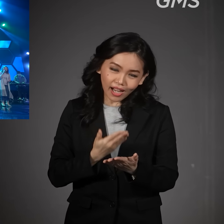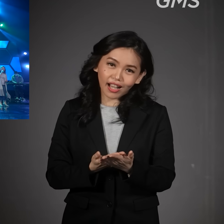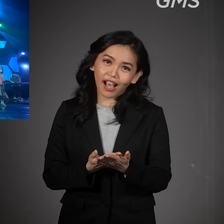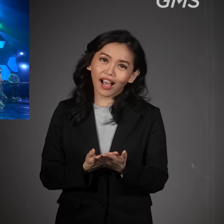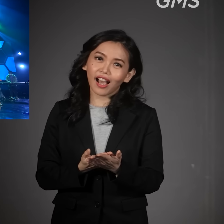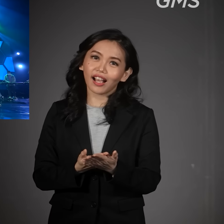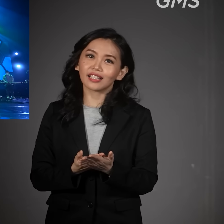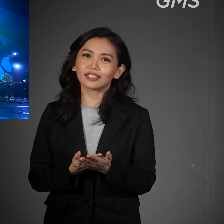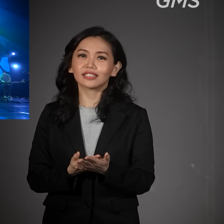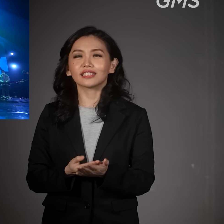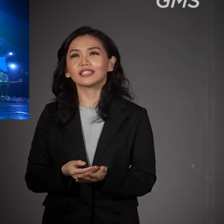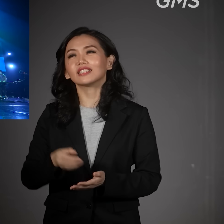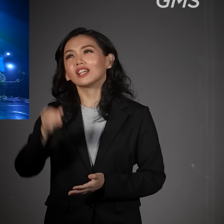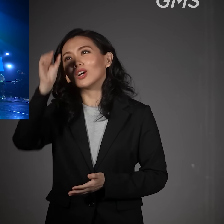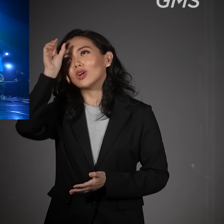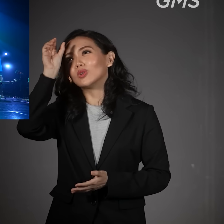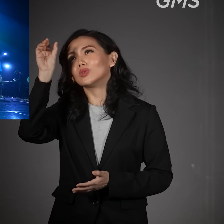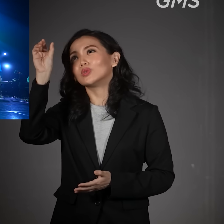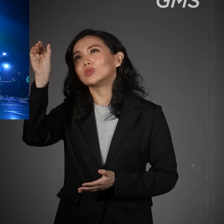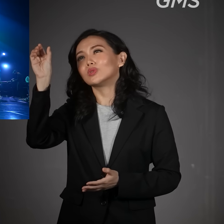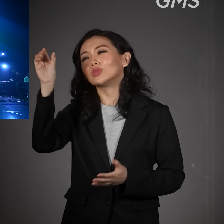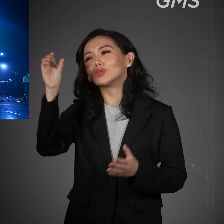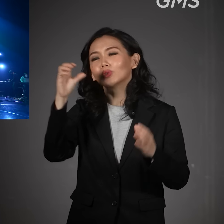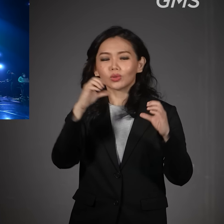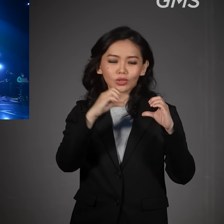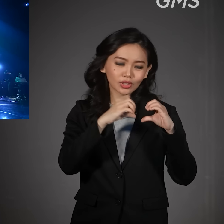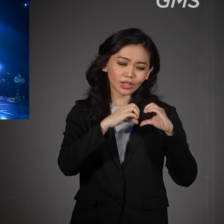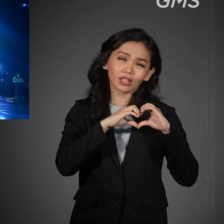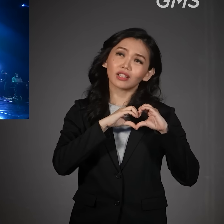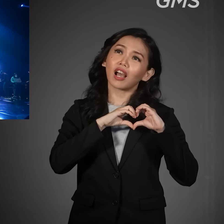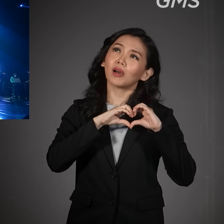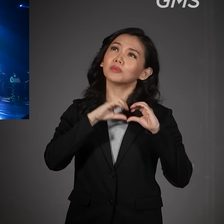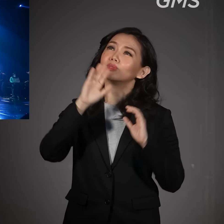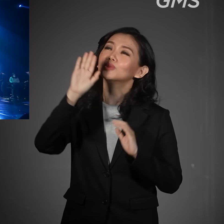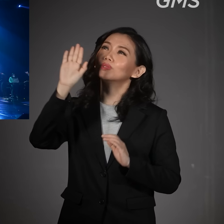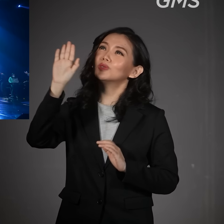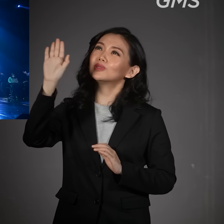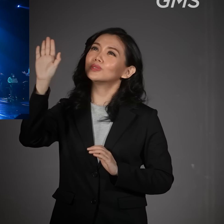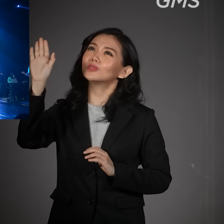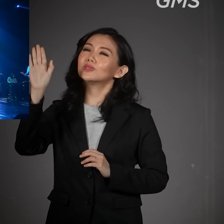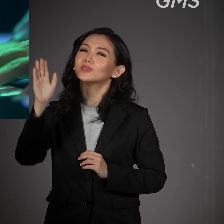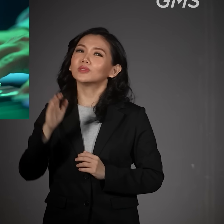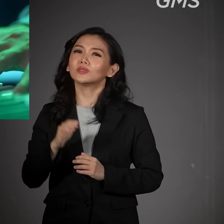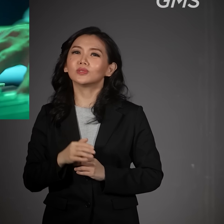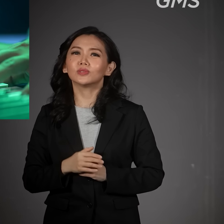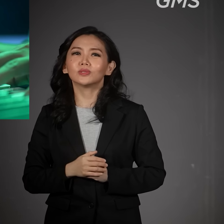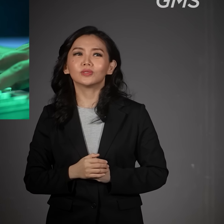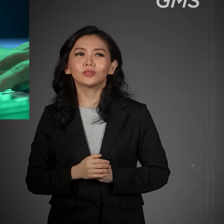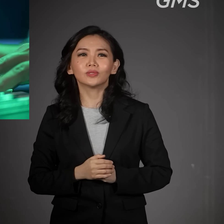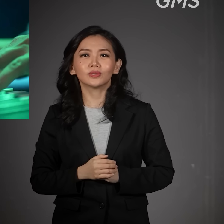terima kasih buat cinta-Mu.